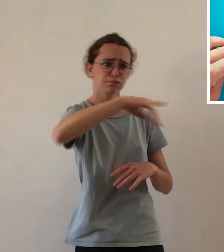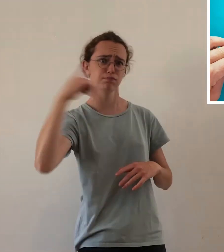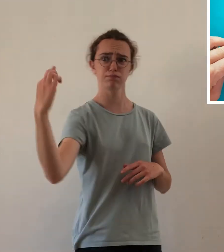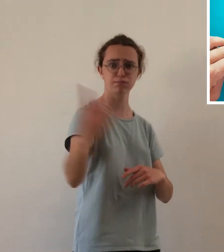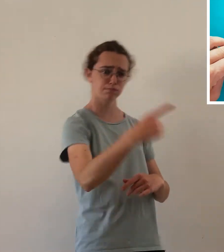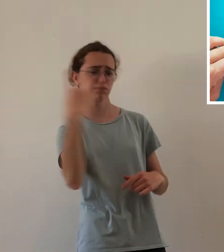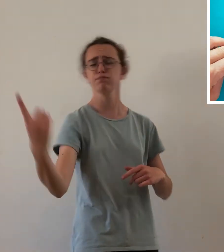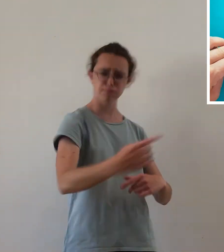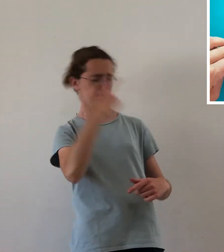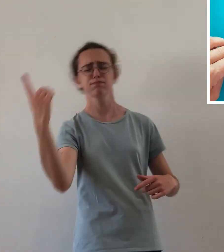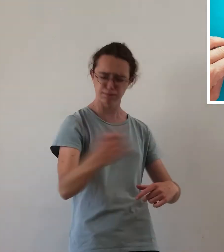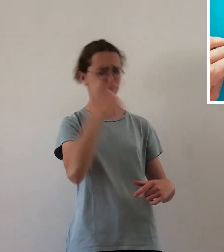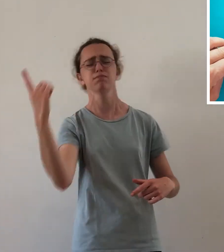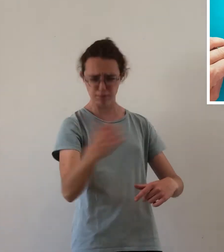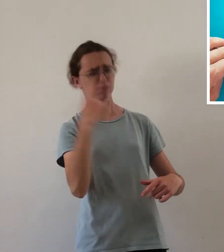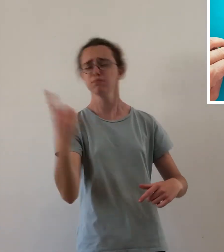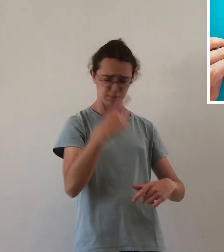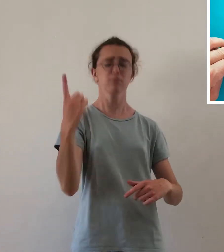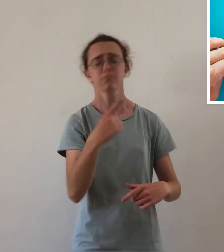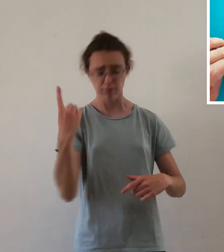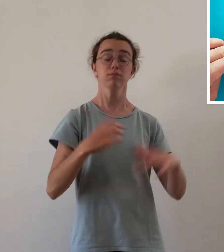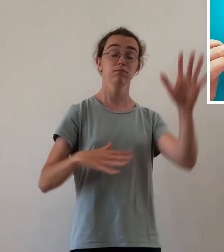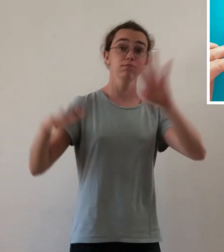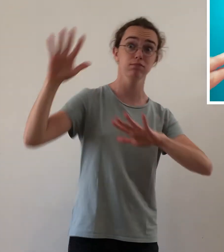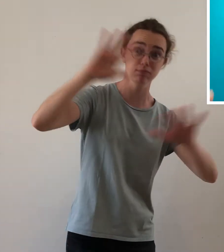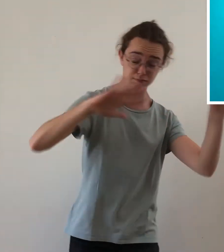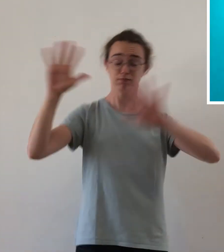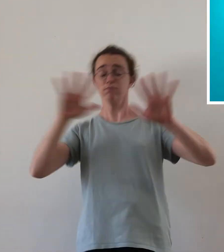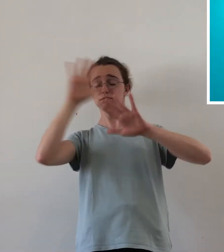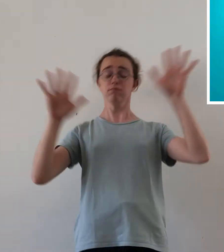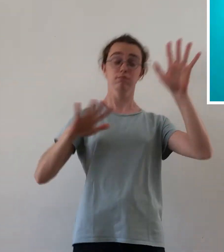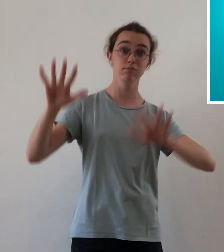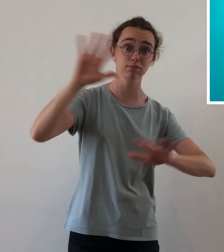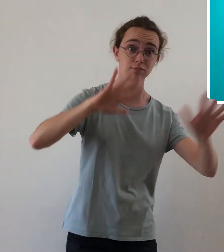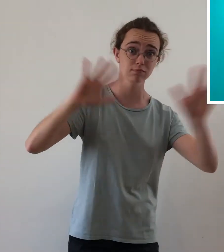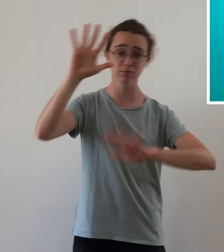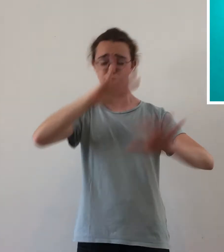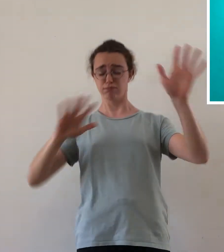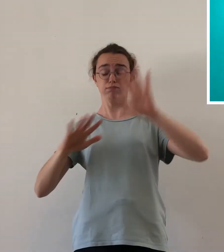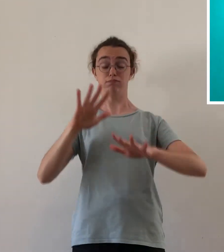Toute tourneboulée, elle se sent complètement perdue.